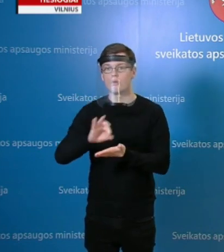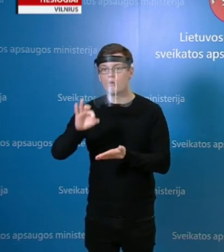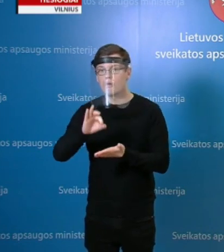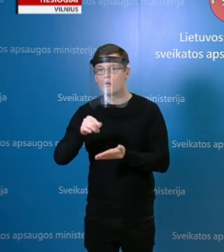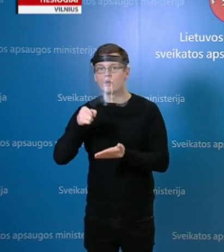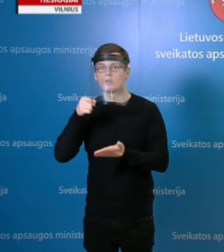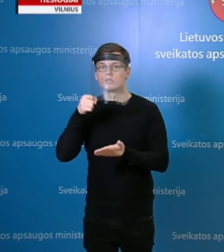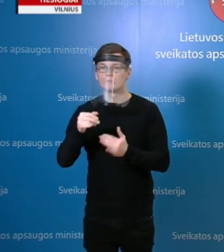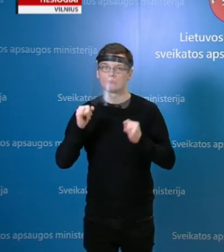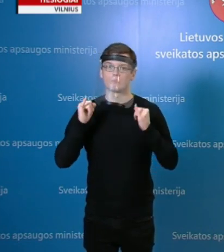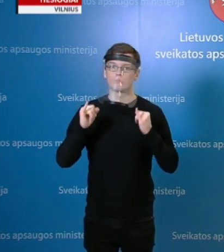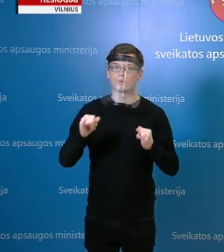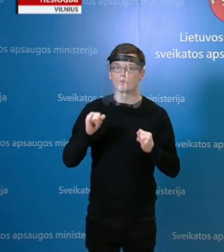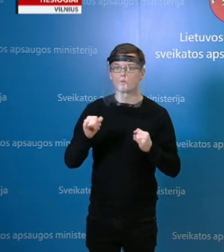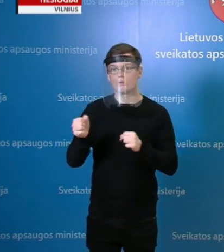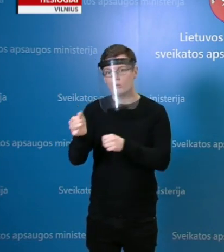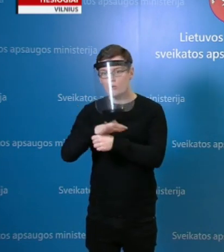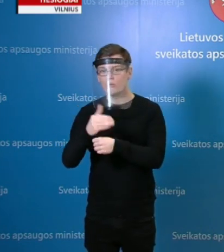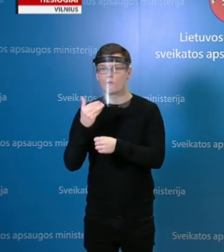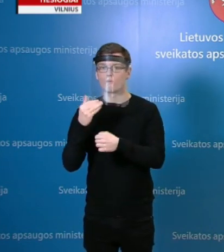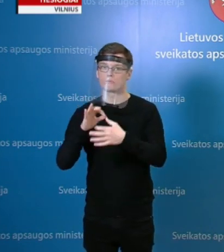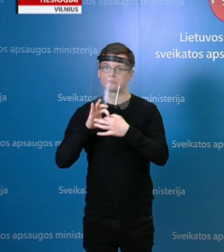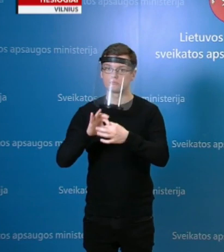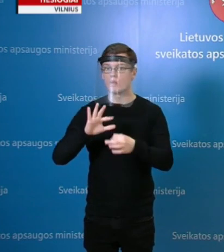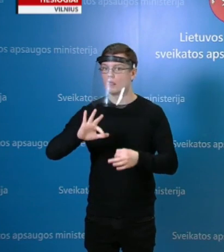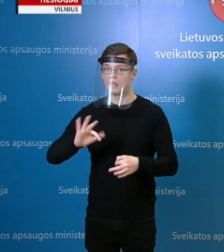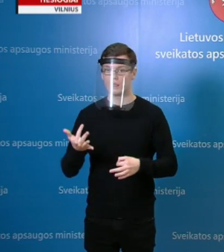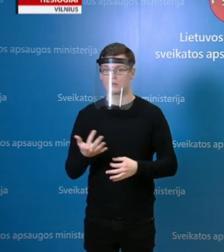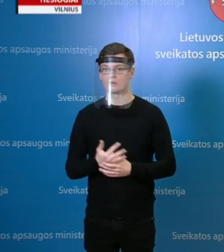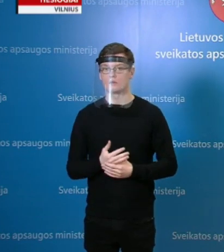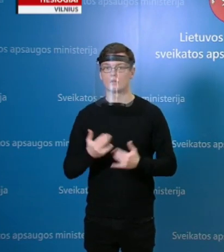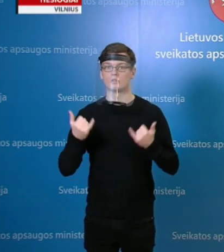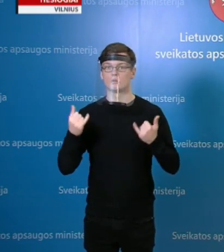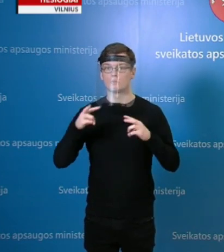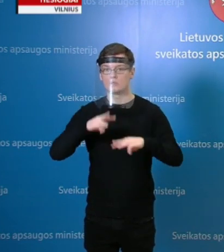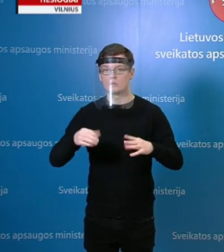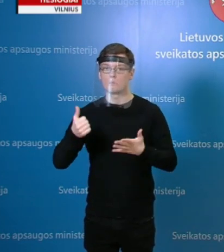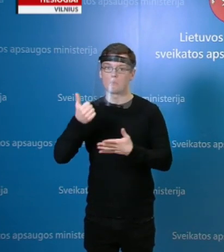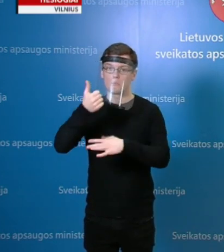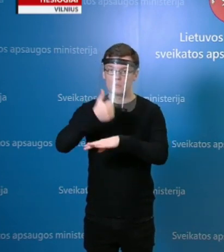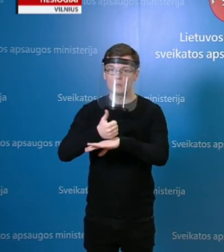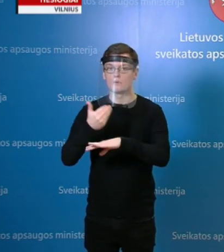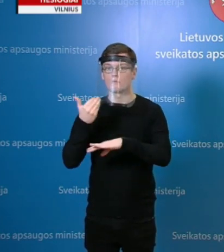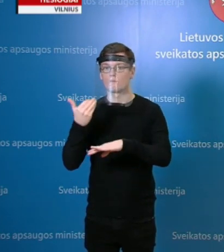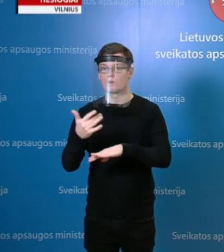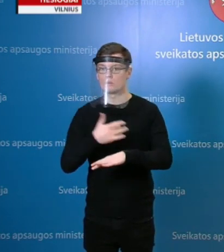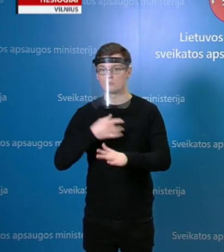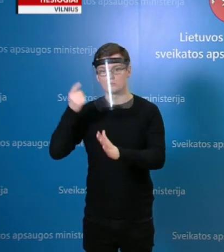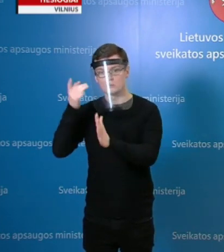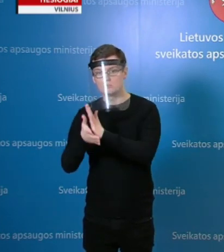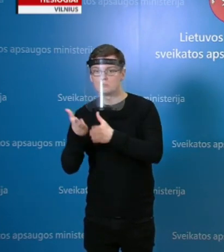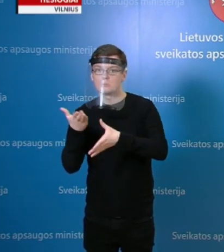prognozuojate? Šiandien premjeras minėjo, kad planuojama įdarbinti papildomai 200 psichologų. Kokios